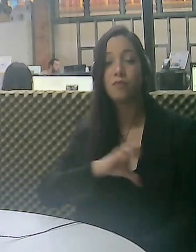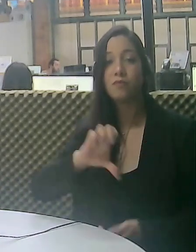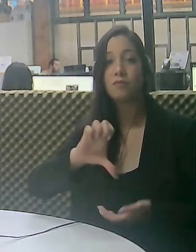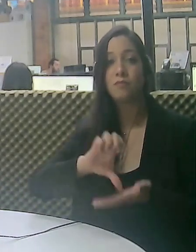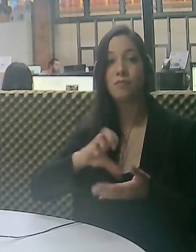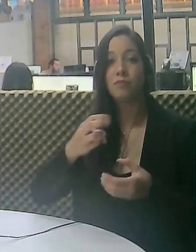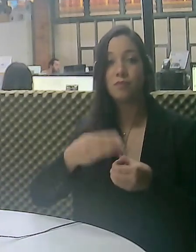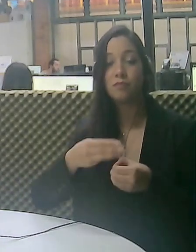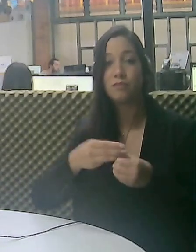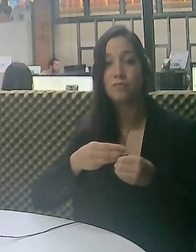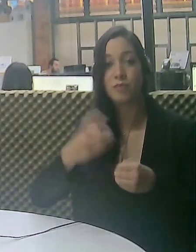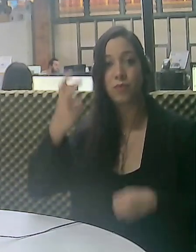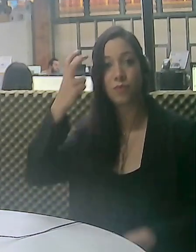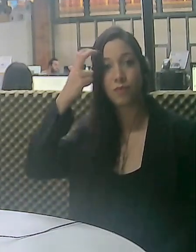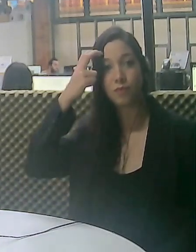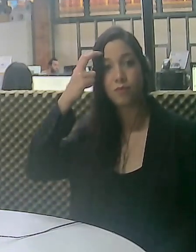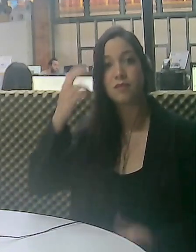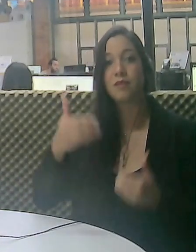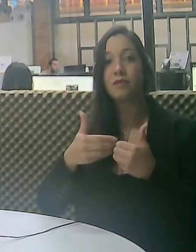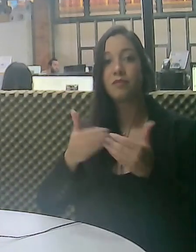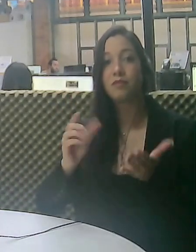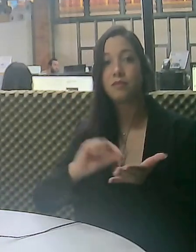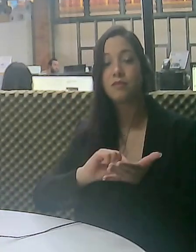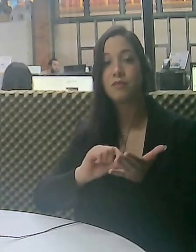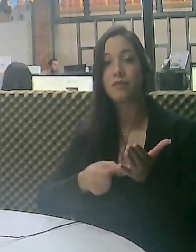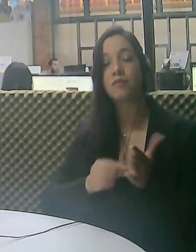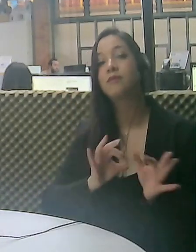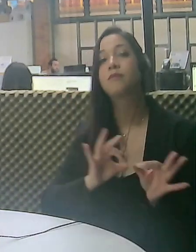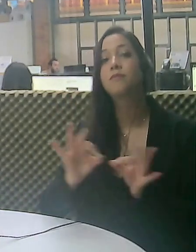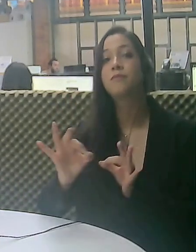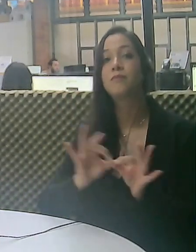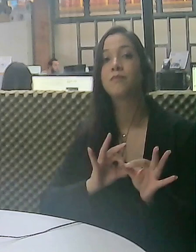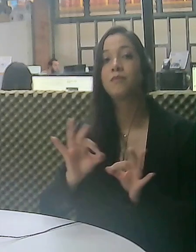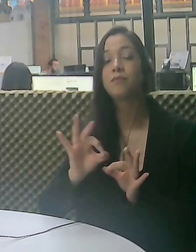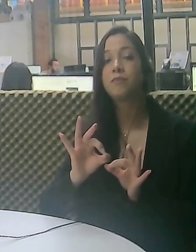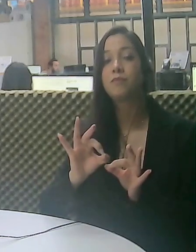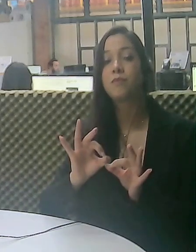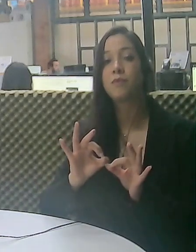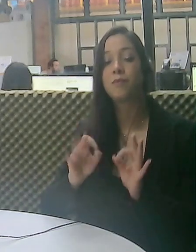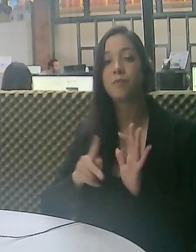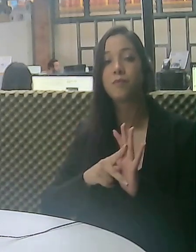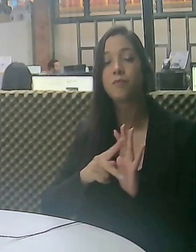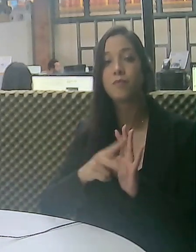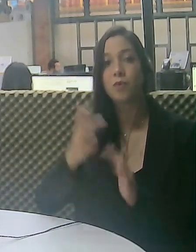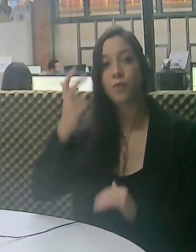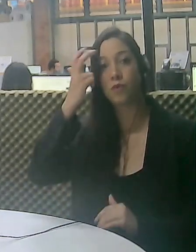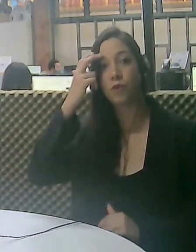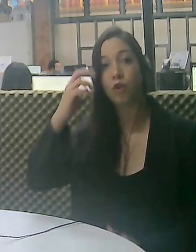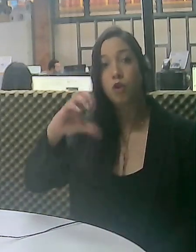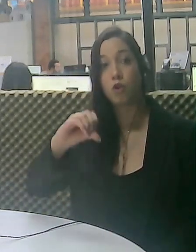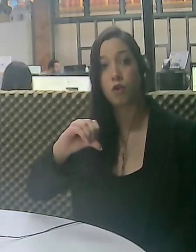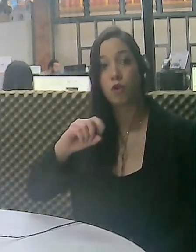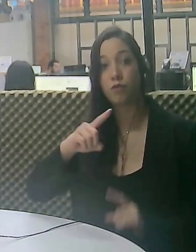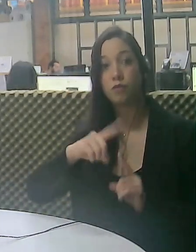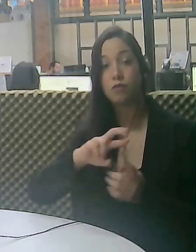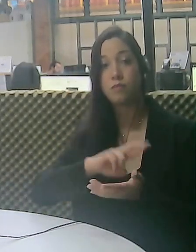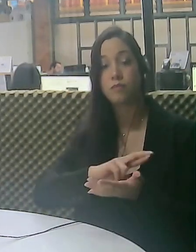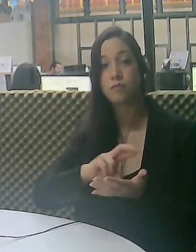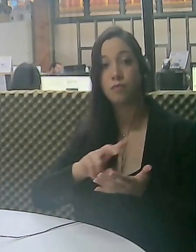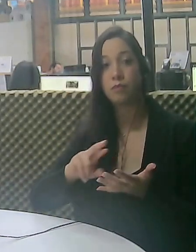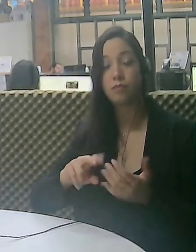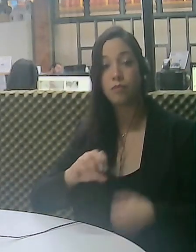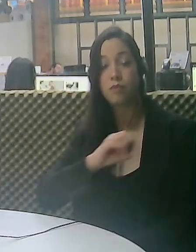de Cultura. Continuam abertas as inscrições para o programa Usinas Culturais, que vai oferecer 9 oficinas de produção